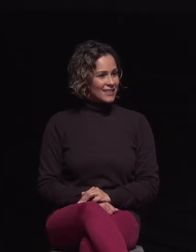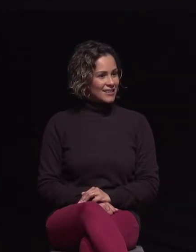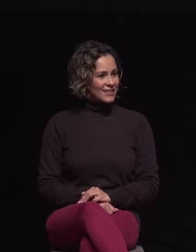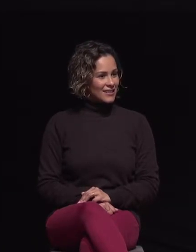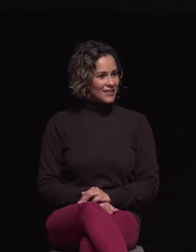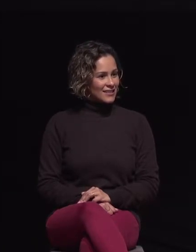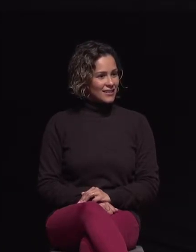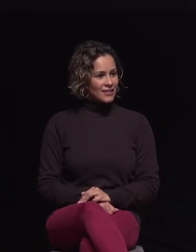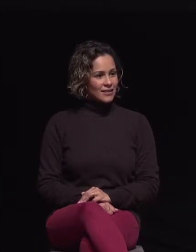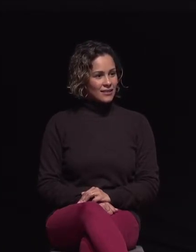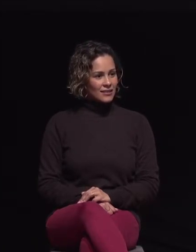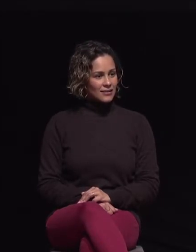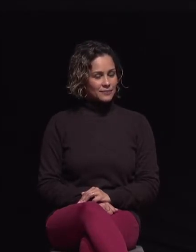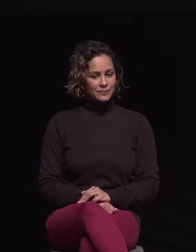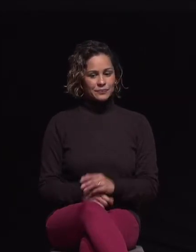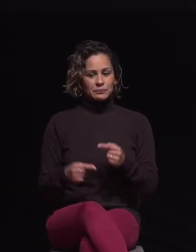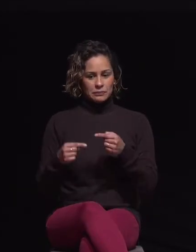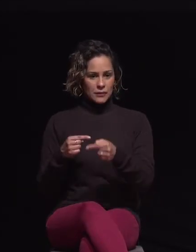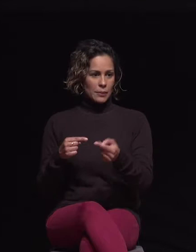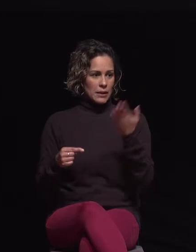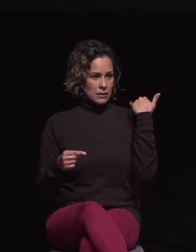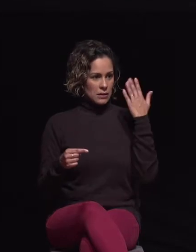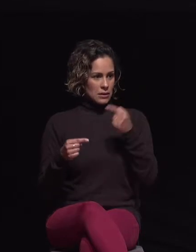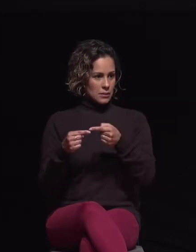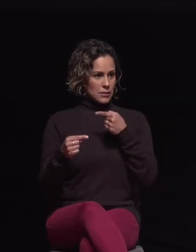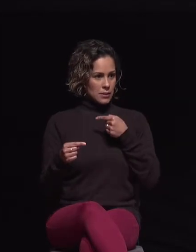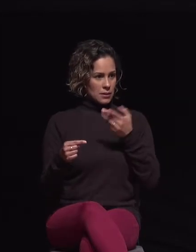E na semana passada